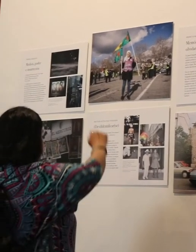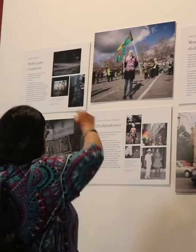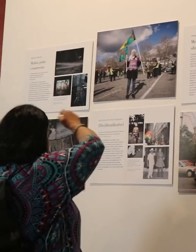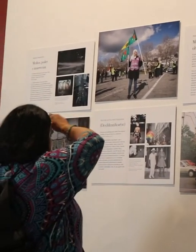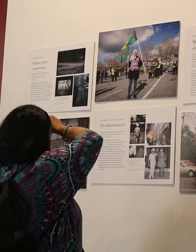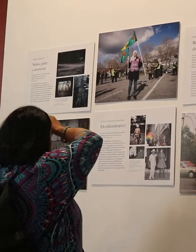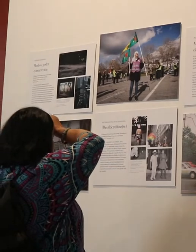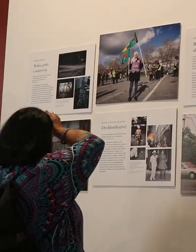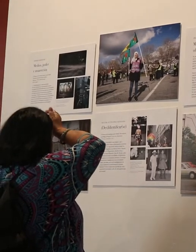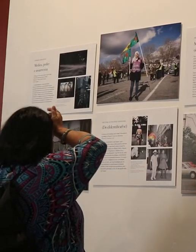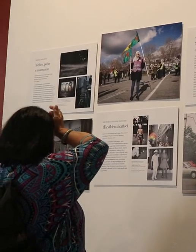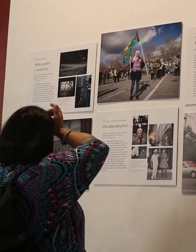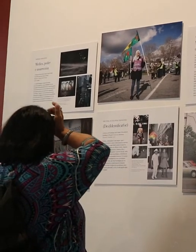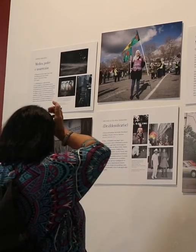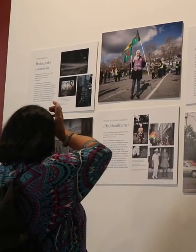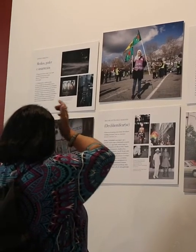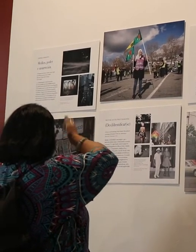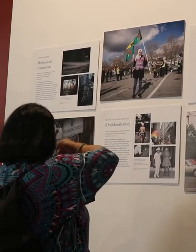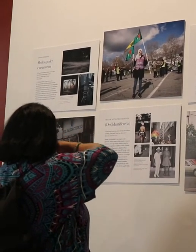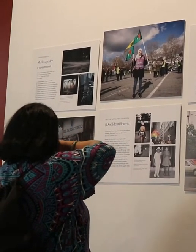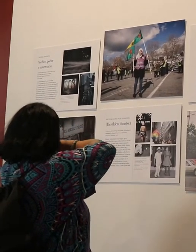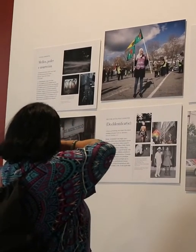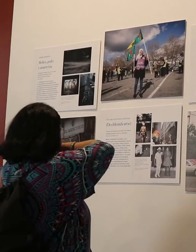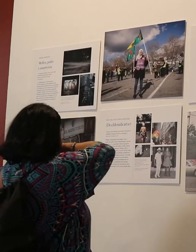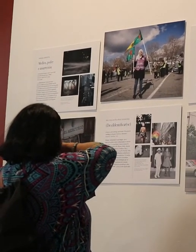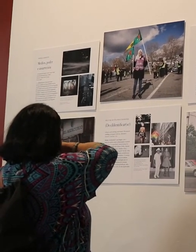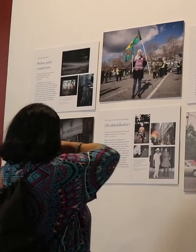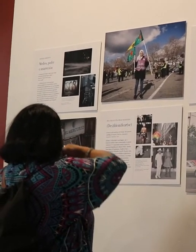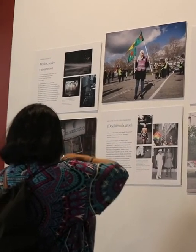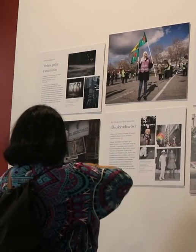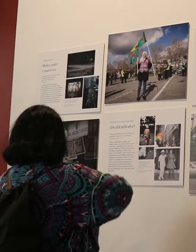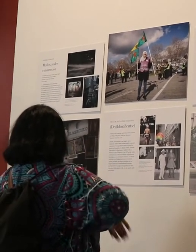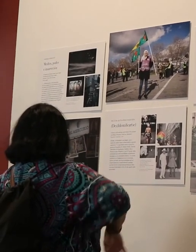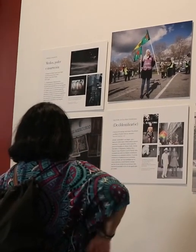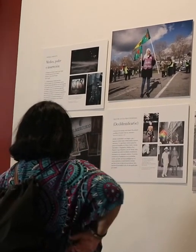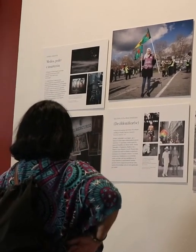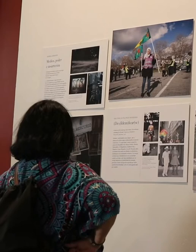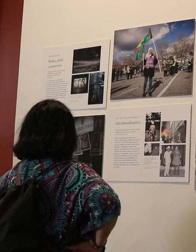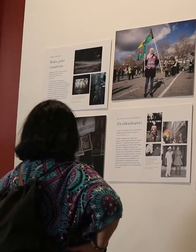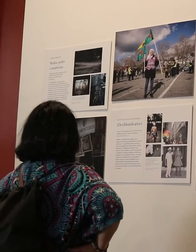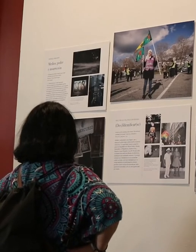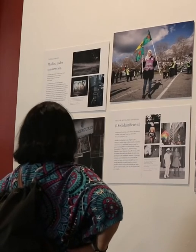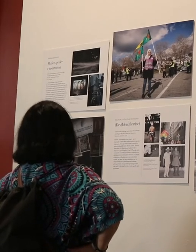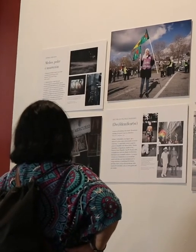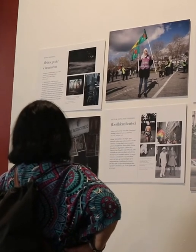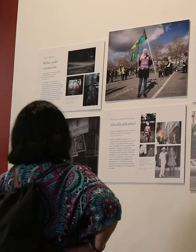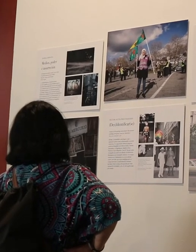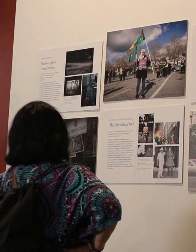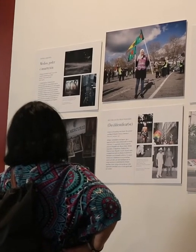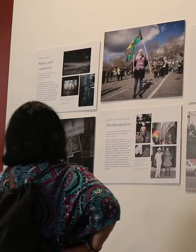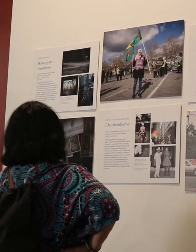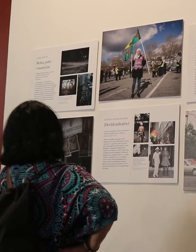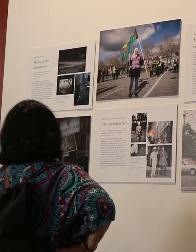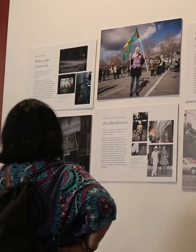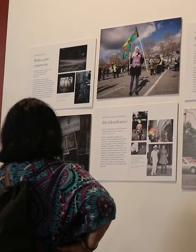ocupados, autónomos, sobre todo lo popular, alrededor de Barcelona, y por esto hemos decidido de